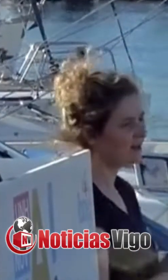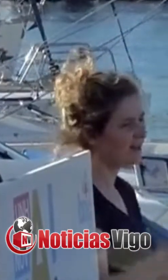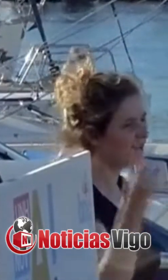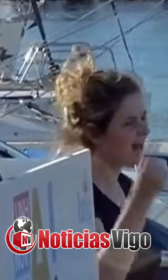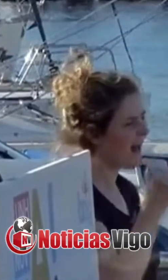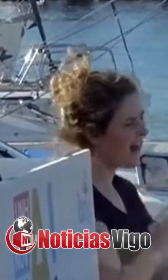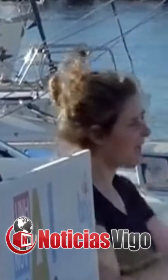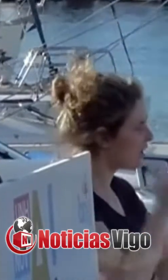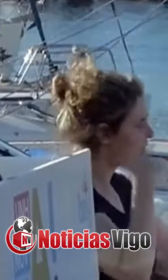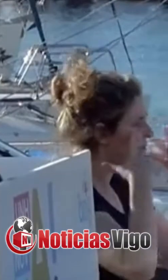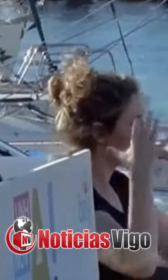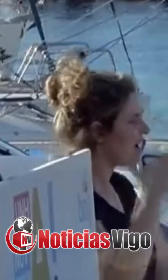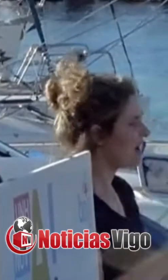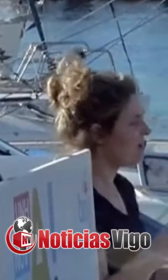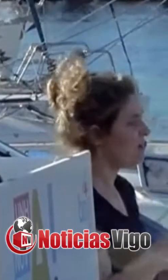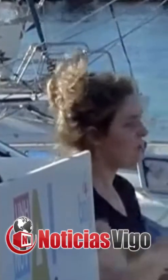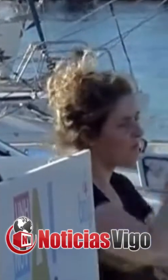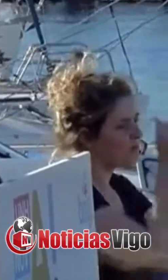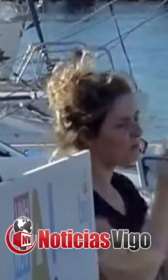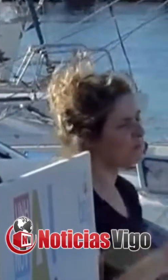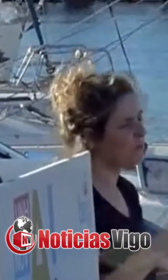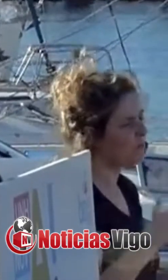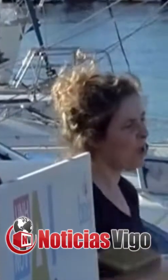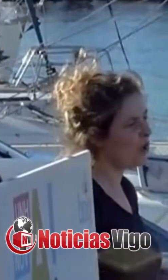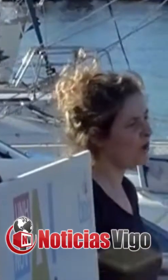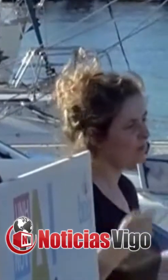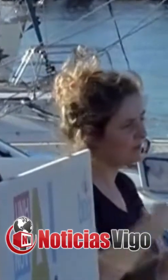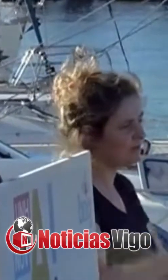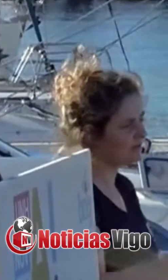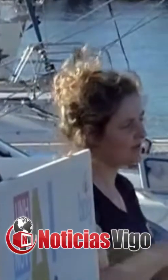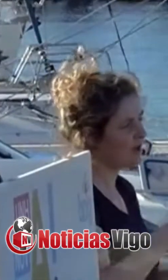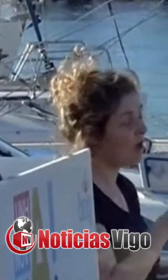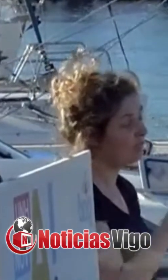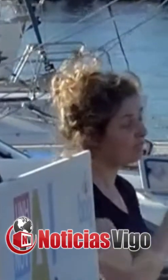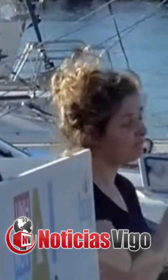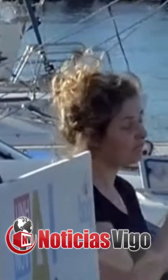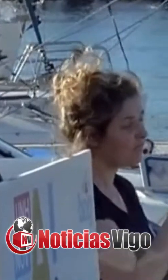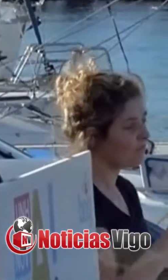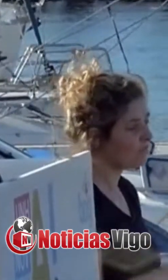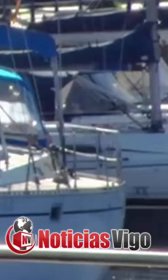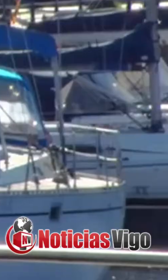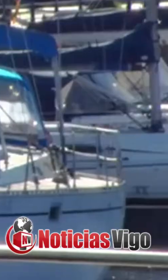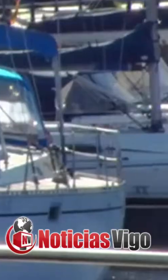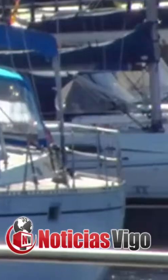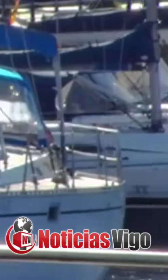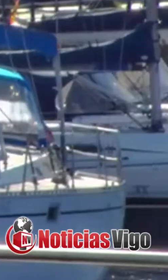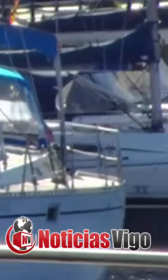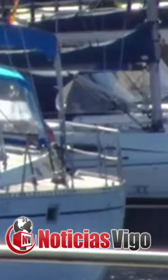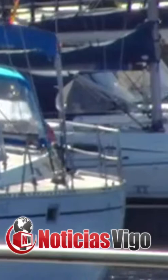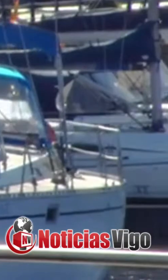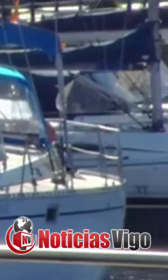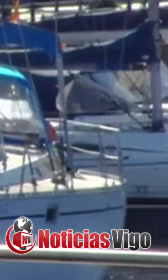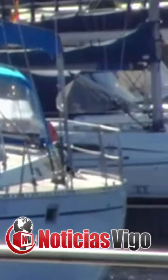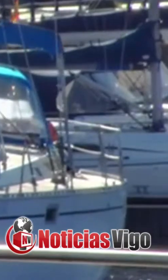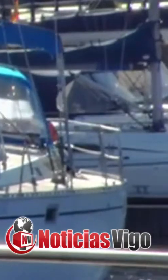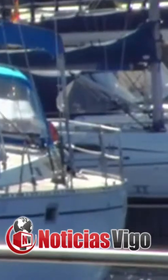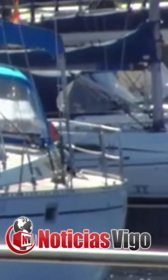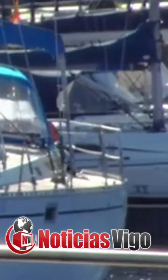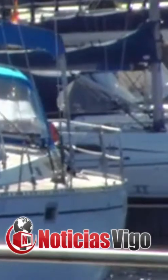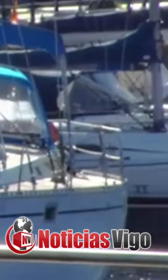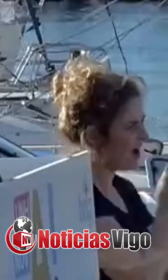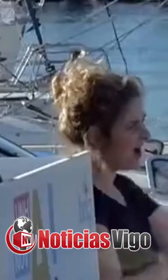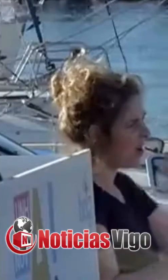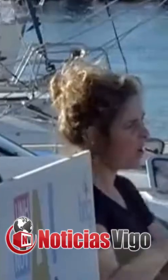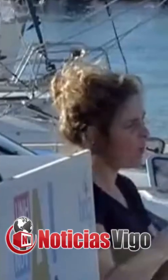da economía real cara a un modelo de inversións e operacións en bolsa. Estannos metendo nunha economía de